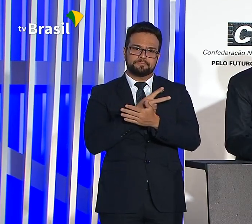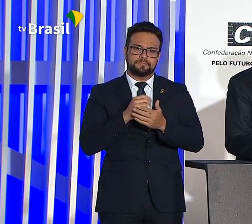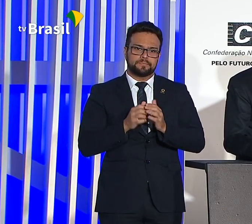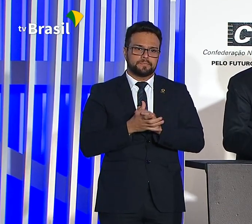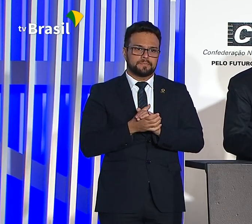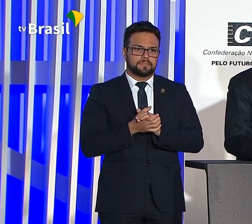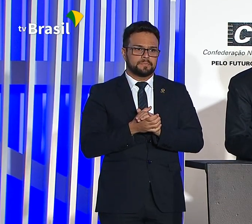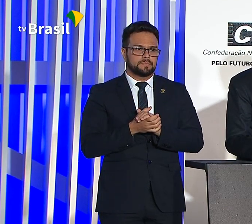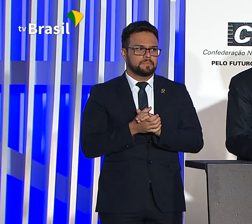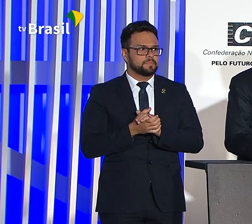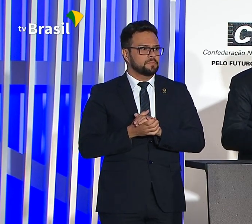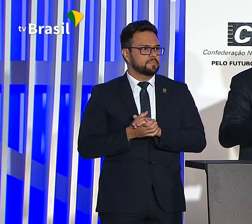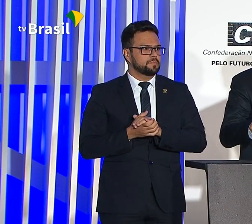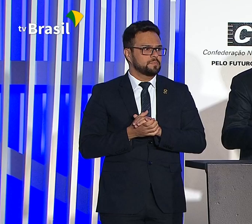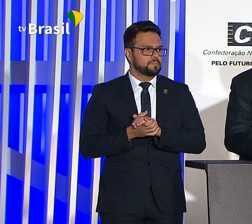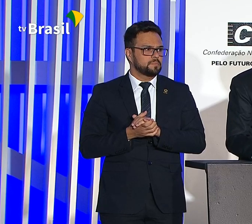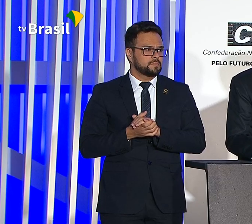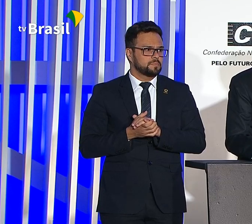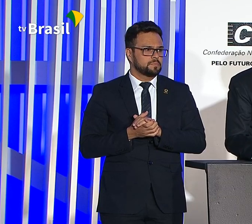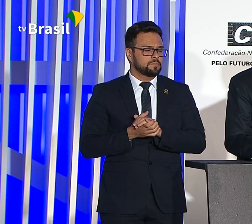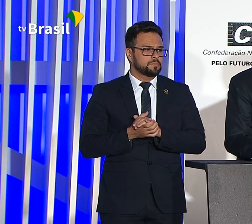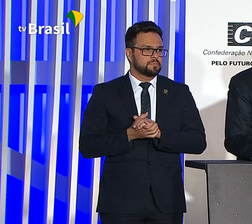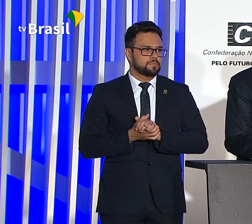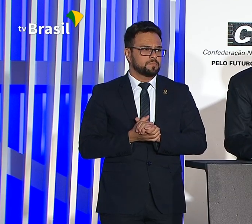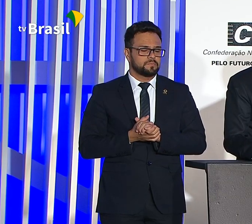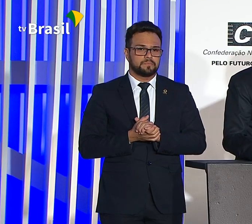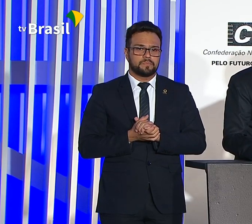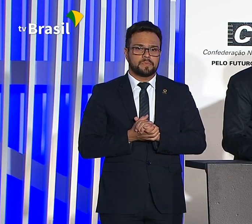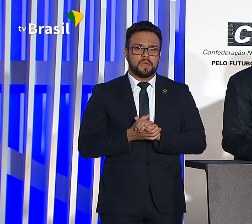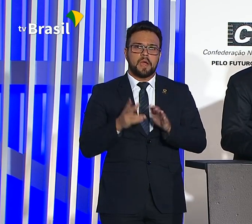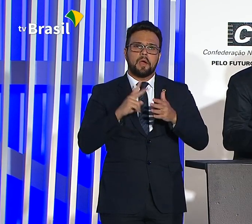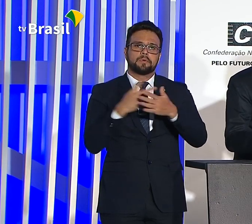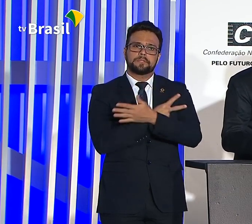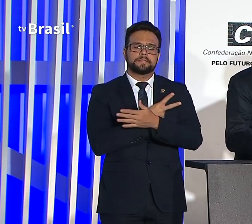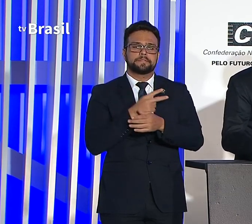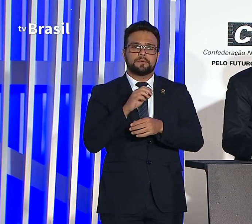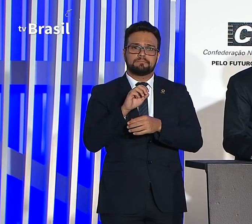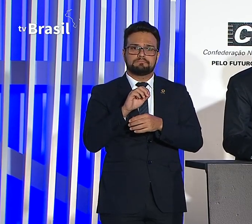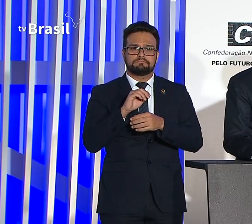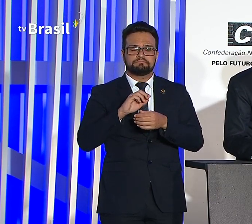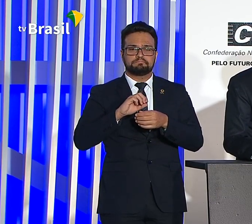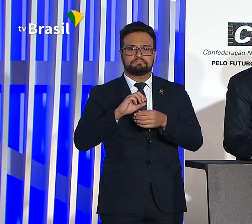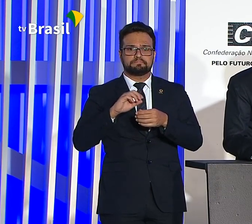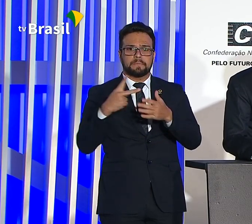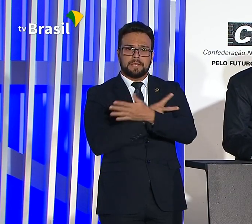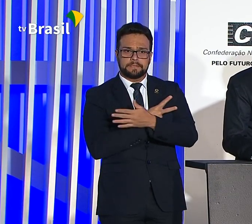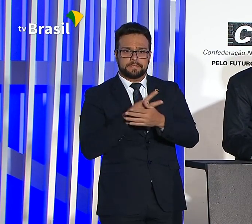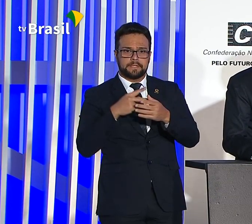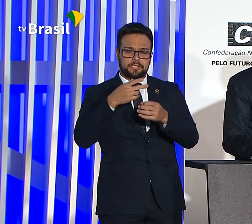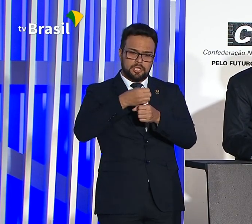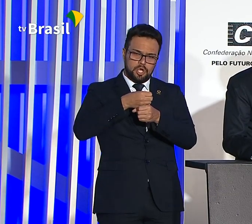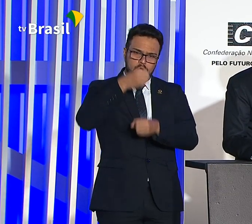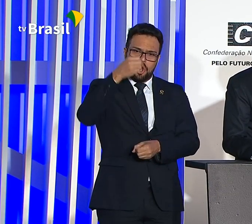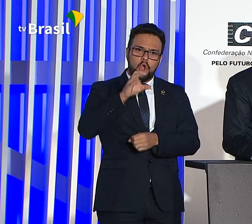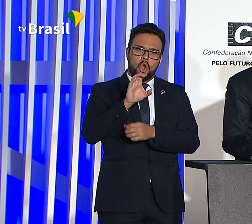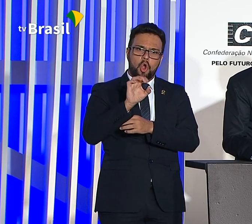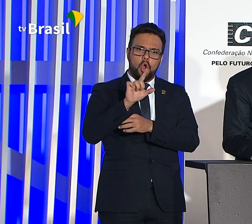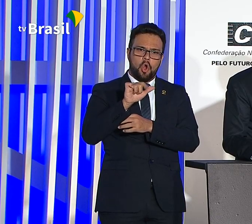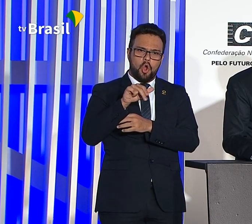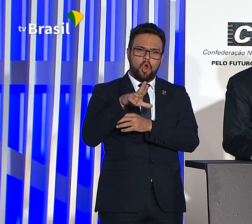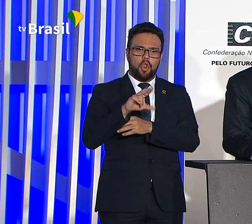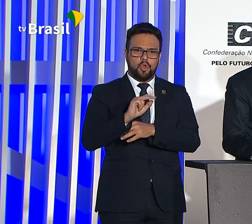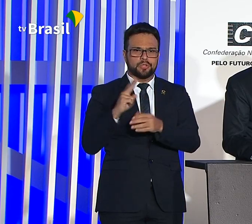selecionado a sua coluna região cervical condenado a ser